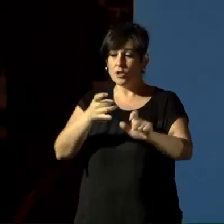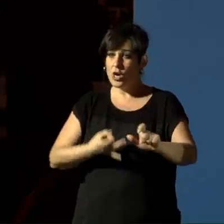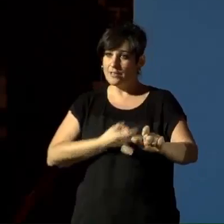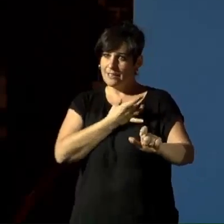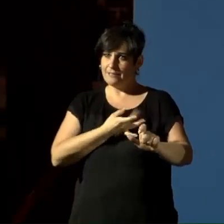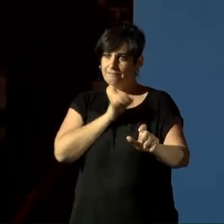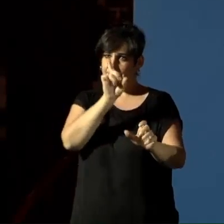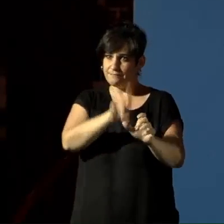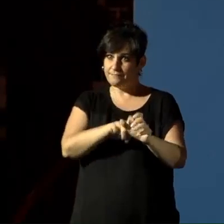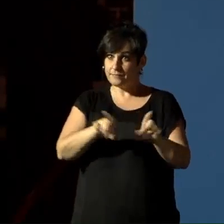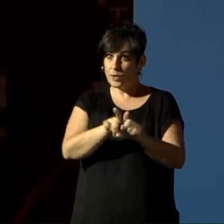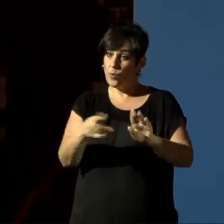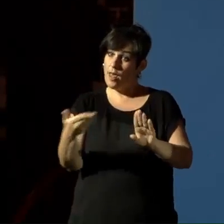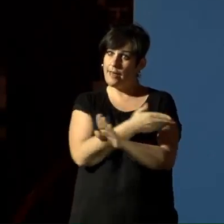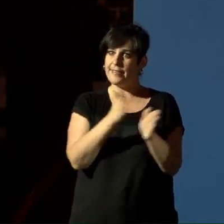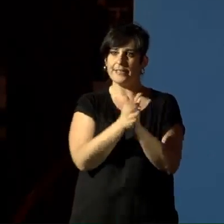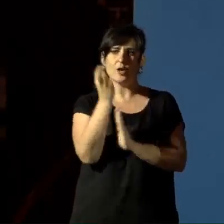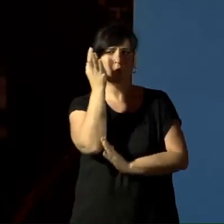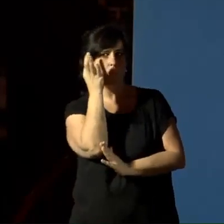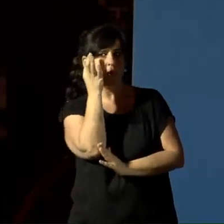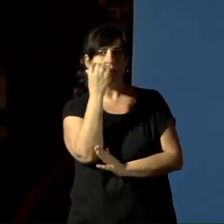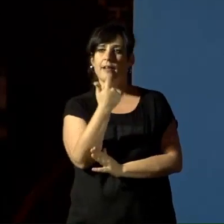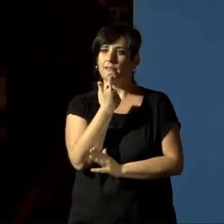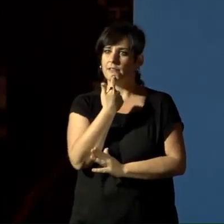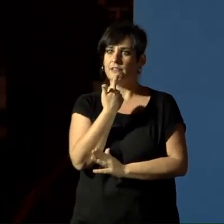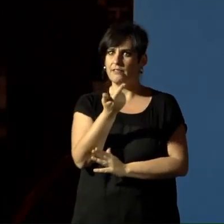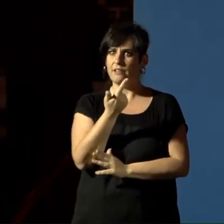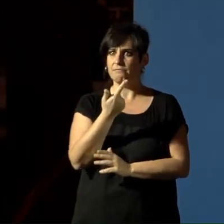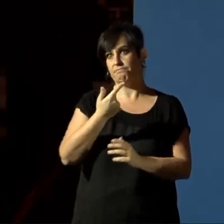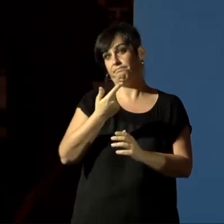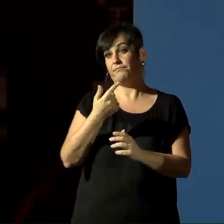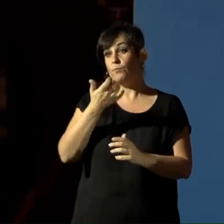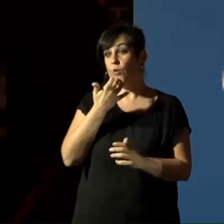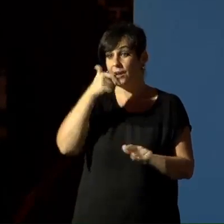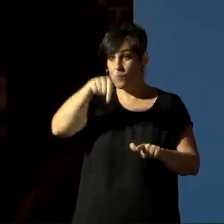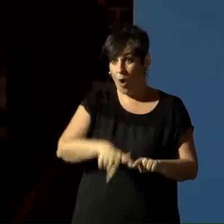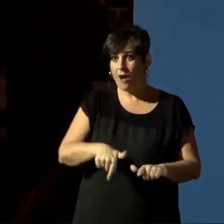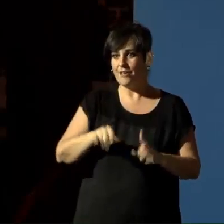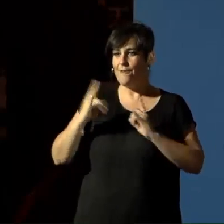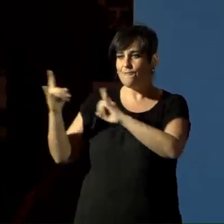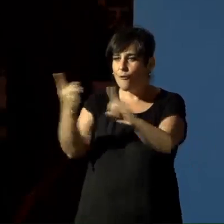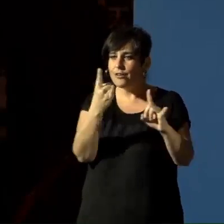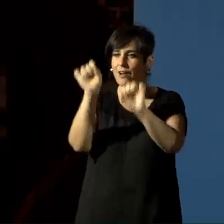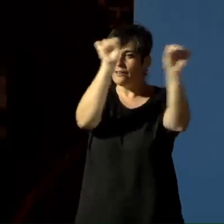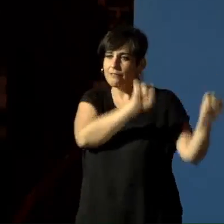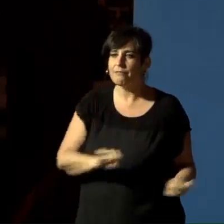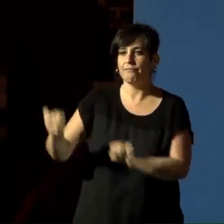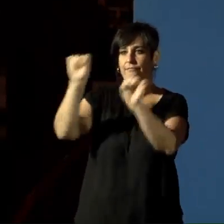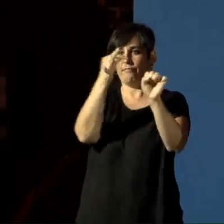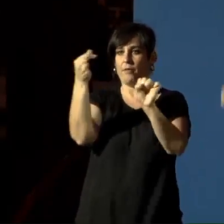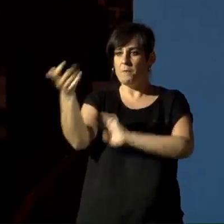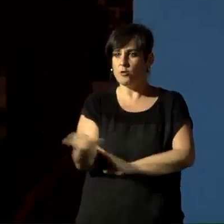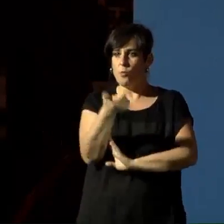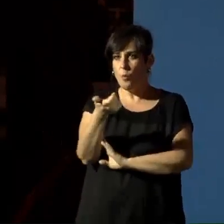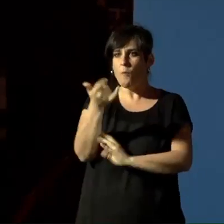desta compañeira que nos falou, que están defendendo, e onte os forestais na vosa cidade, que están defendendo con dignidade o noso